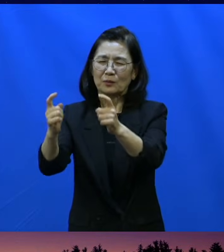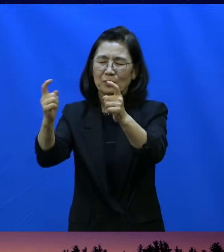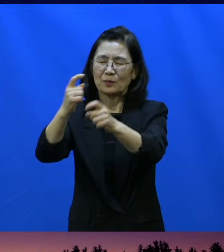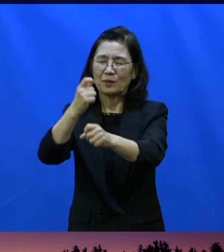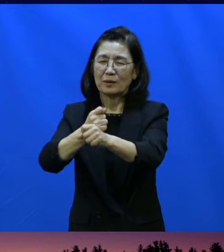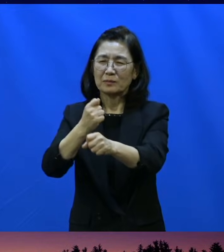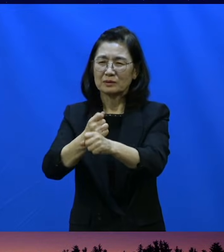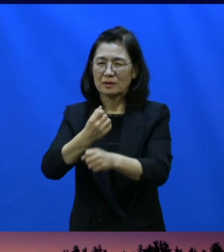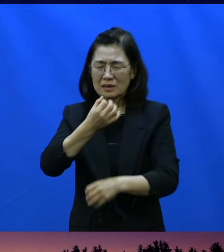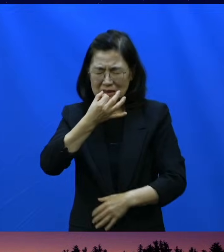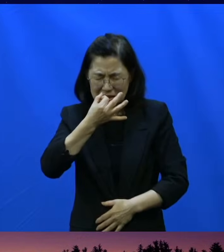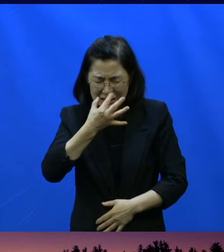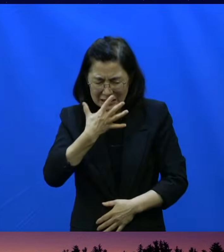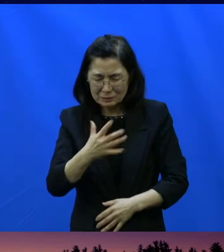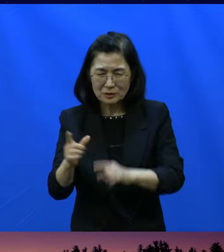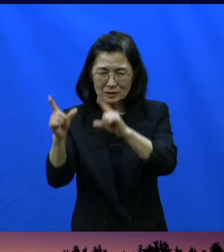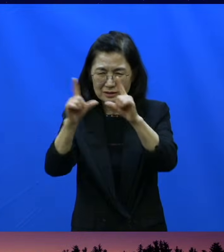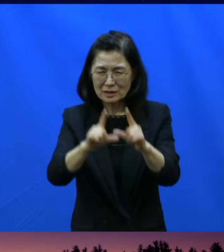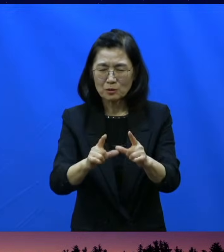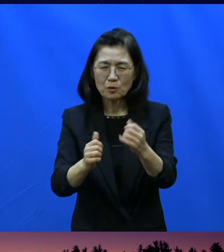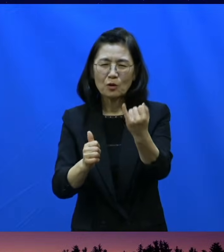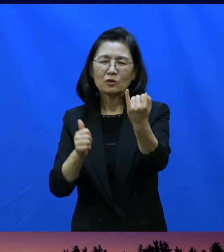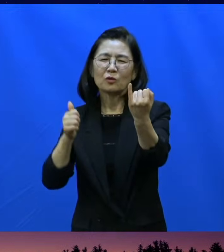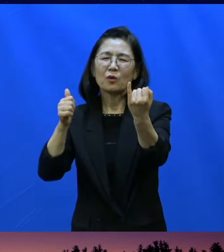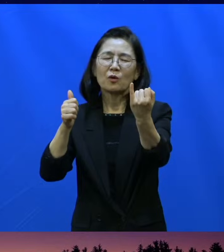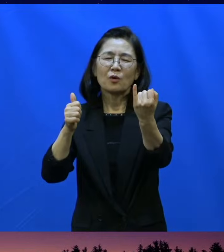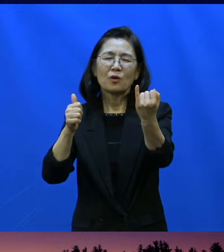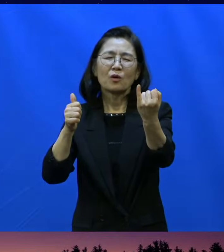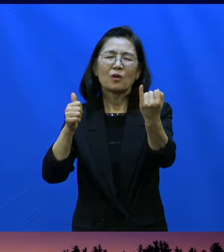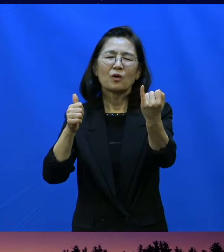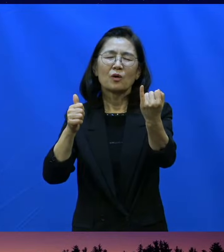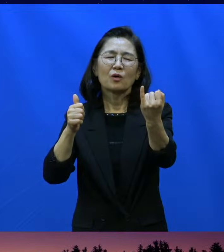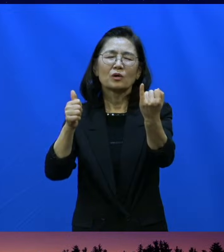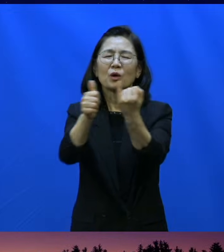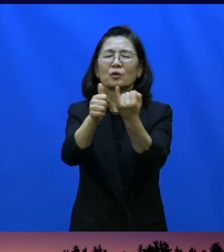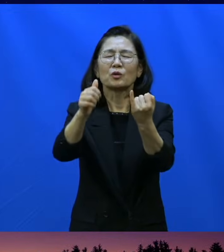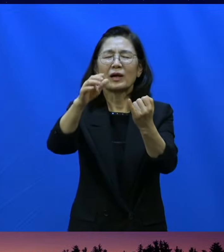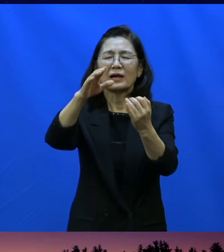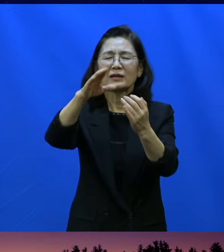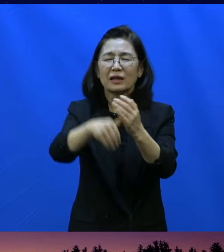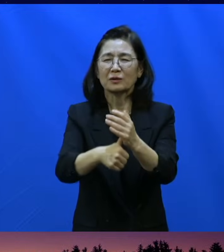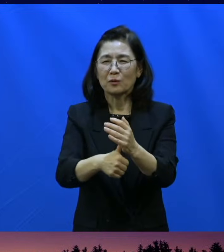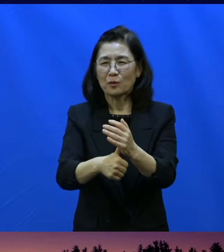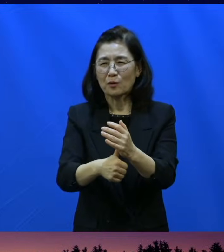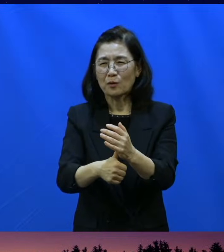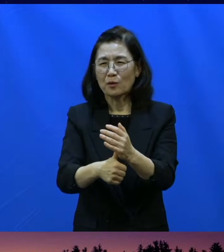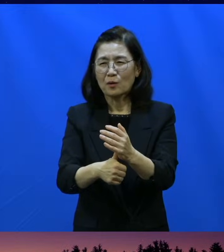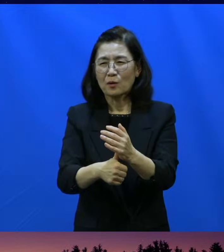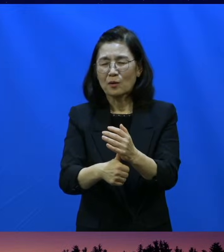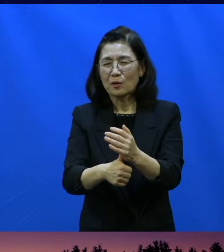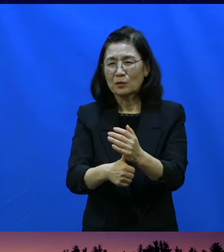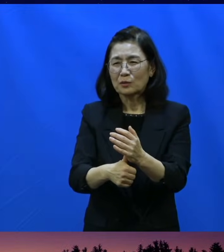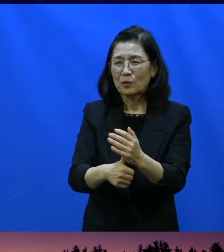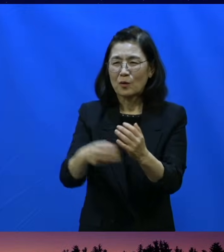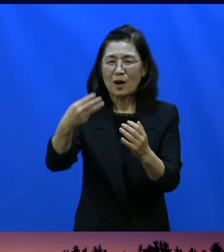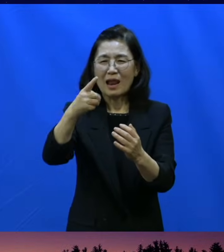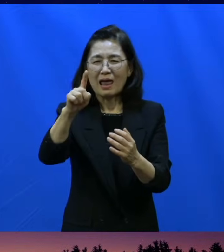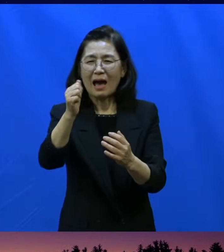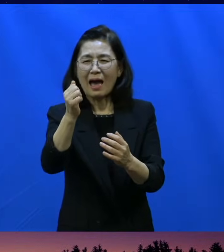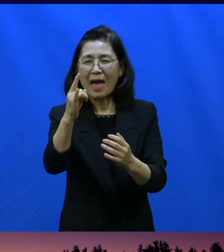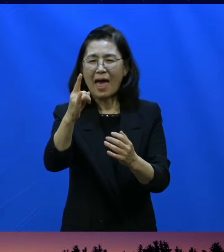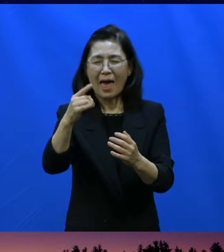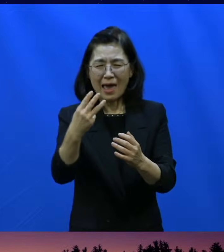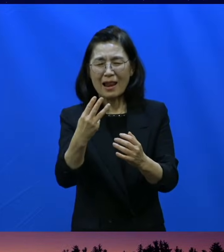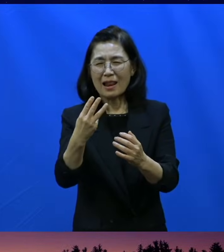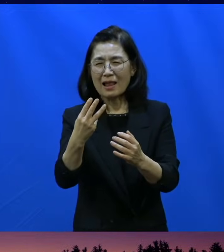뭐 우여곡절이 많았잖아요. 라헬을 그렇게 사랑해가 7년 동안 수고했는데 자고 일어났는데 뭐 이런 자매가 한 명